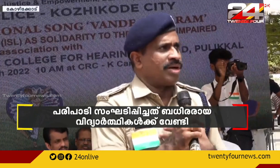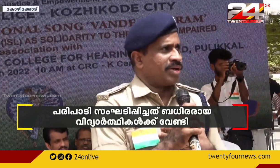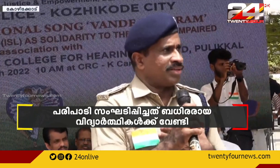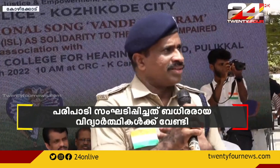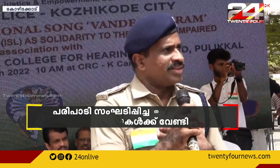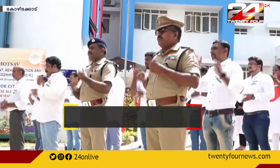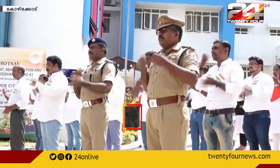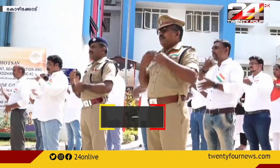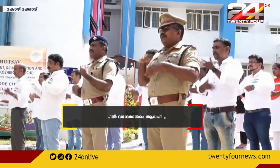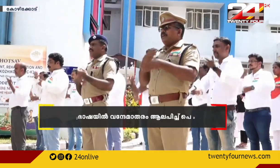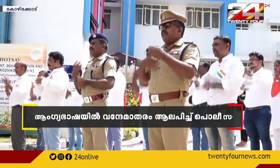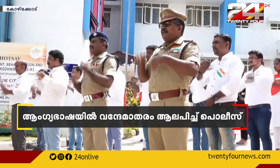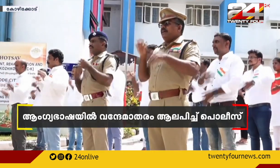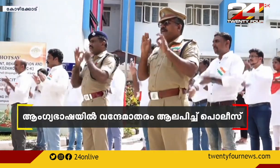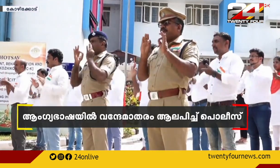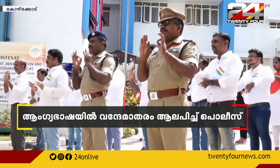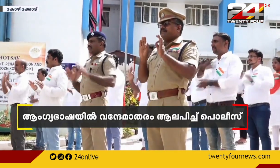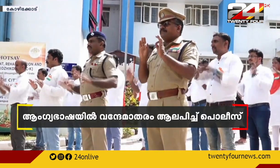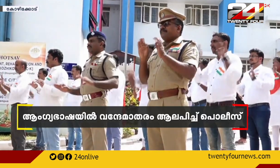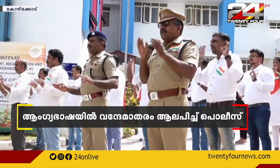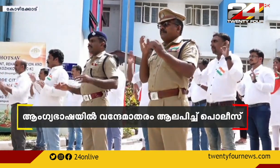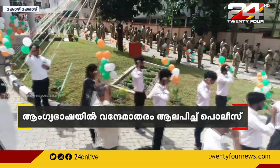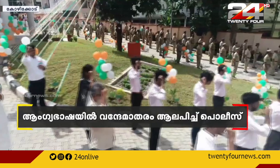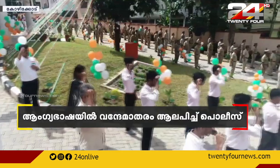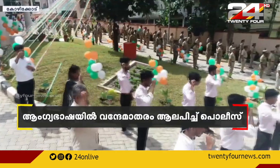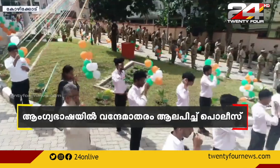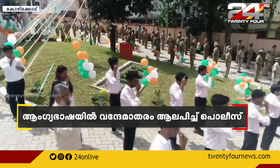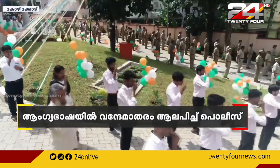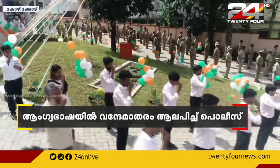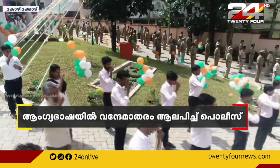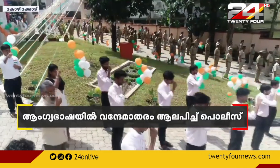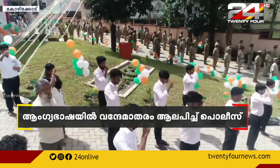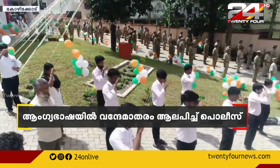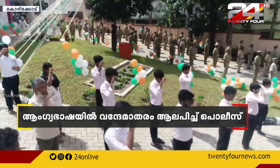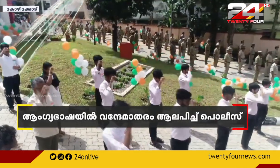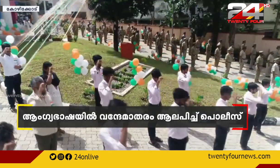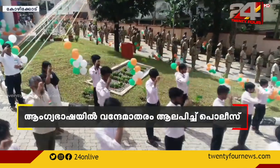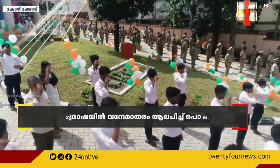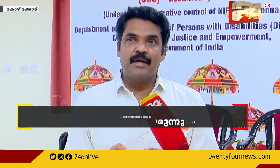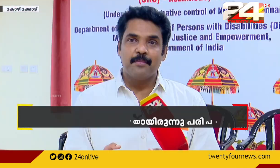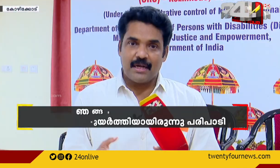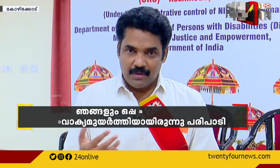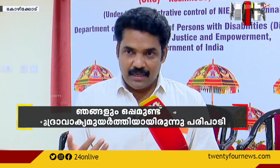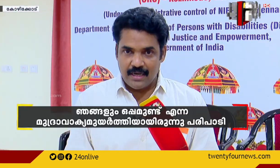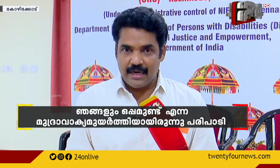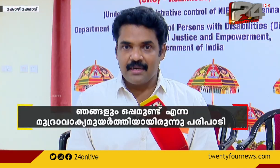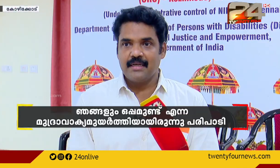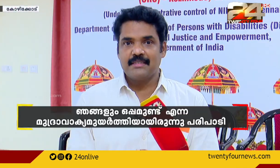ഭാഗമാണിത്. പരിശീലനം ലഭിച്ച പോലീസുകാരും വിദ്യാർത്ഥികളും ചേർന്നായിരുന്നു വന്ദേ മാതരം ആലപിച്ചത്. പാർശ്വവൽകൃതരായിട്ടുള്ള